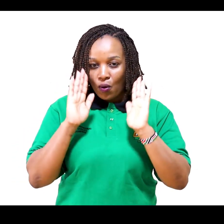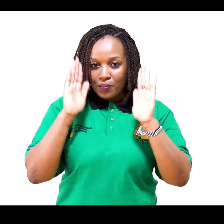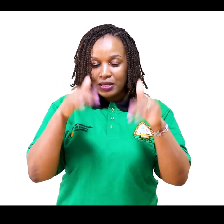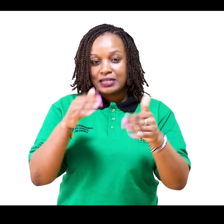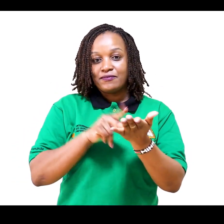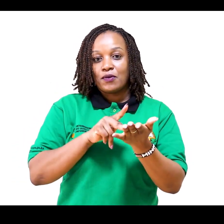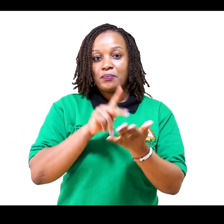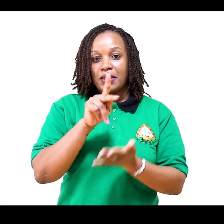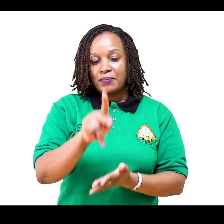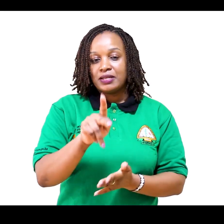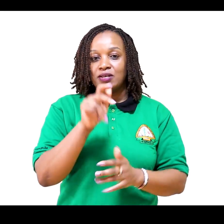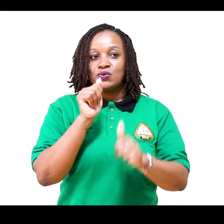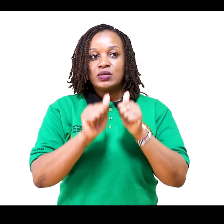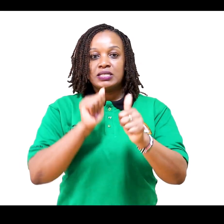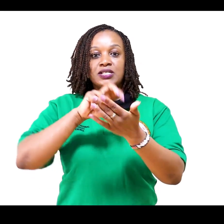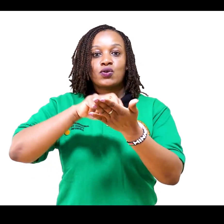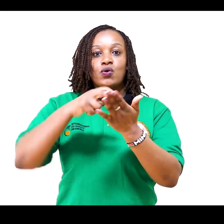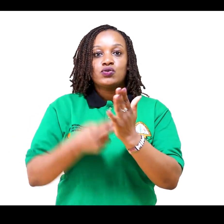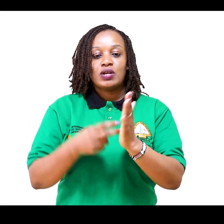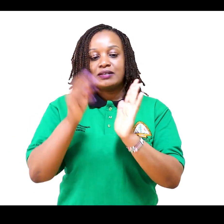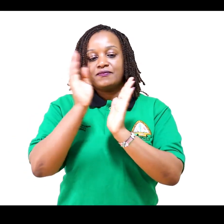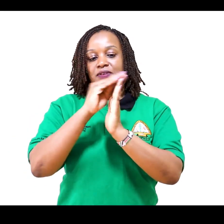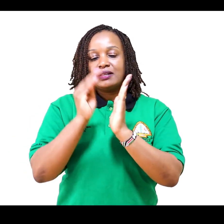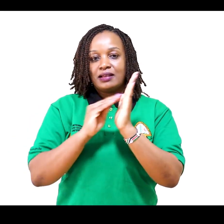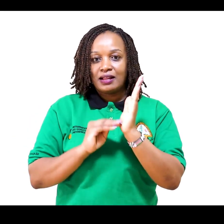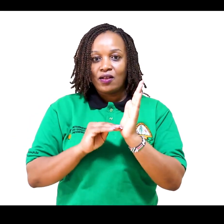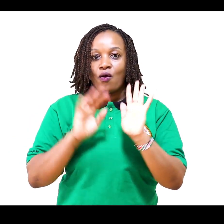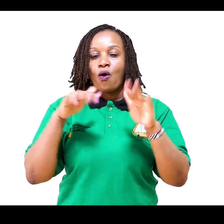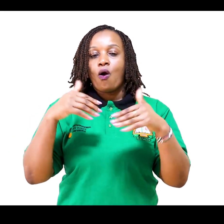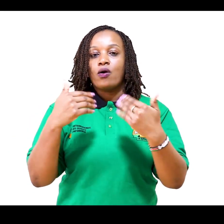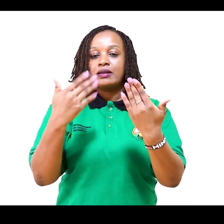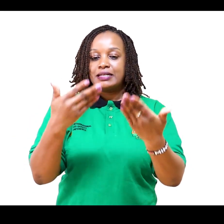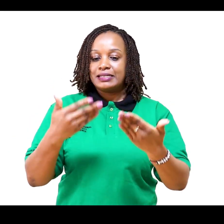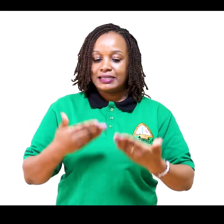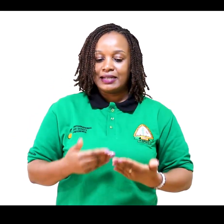kwa malipo, yani kujaza kwa mkataba au risiti ya malipo.